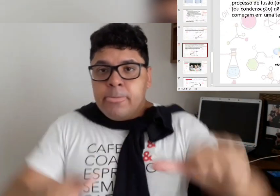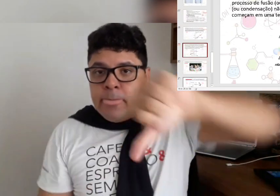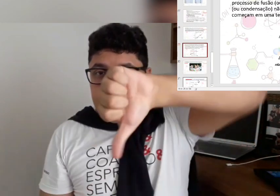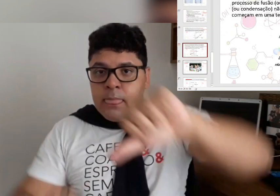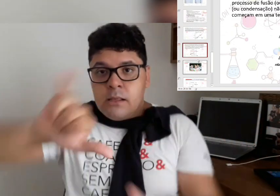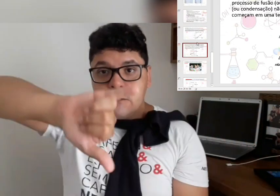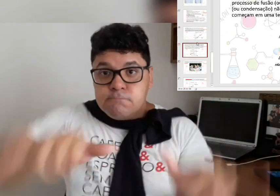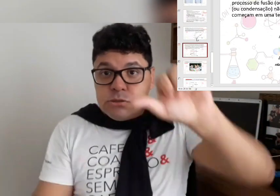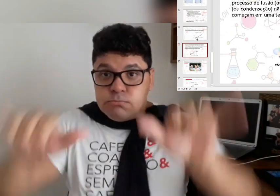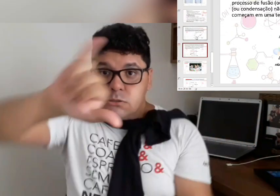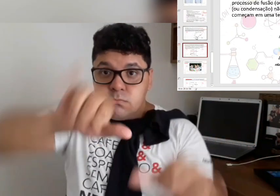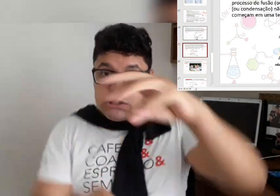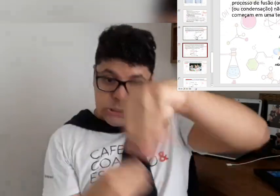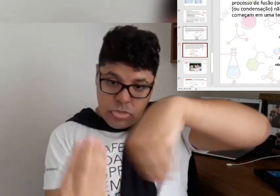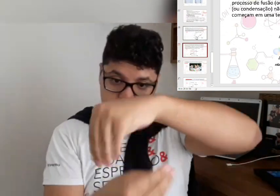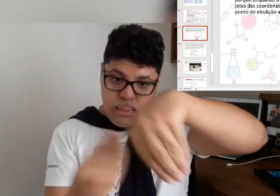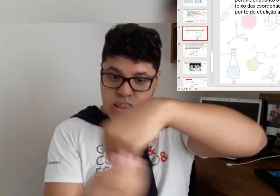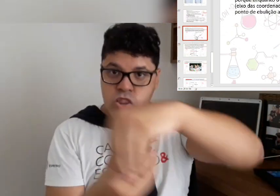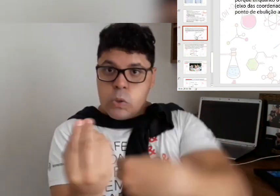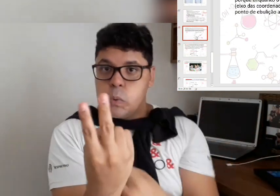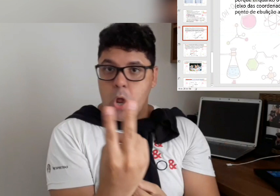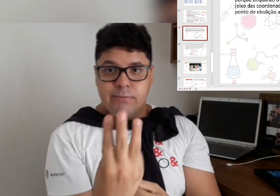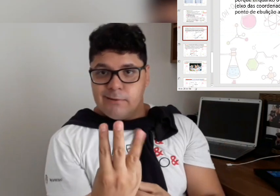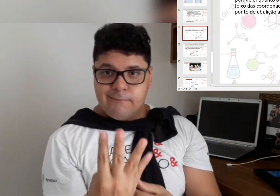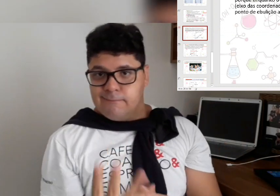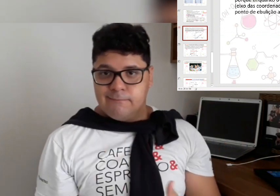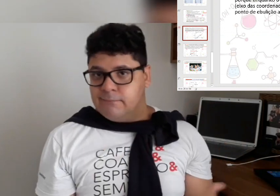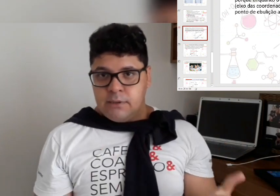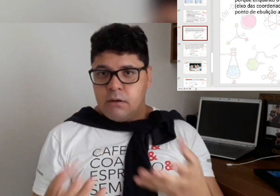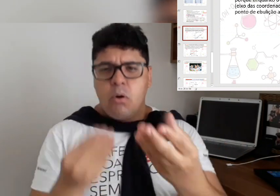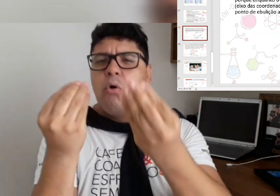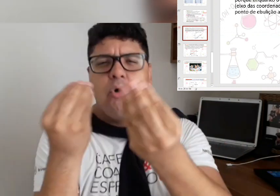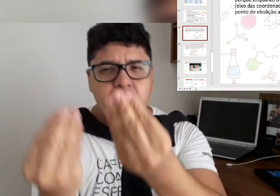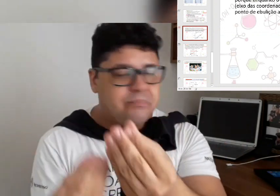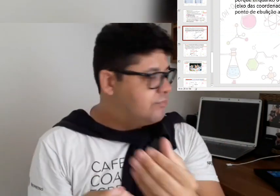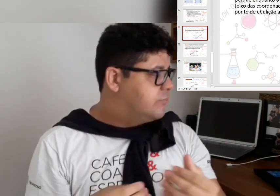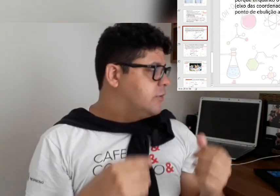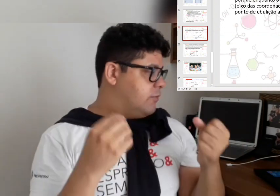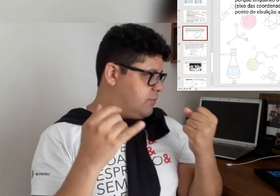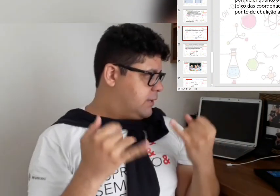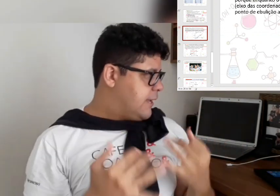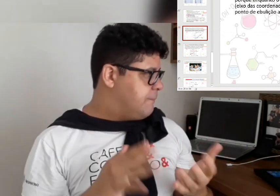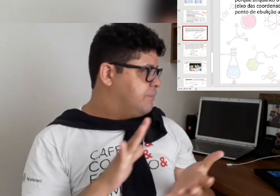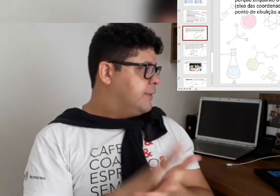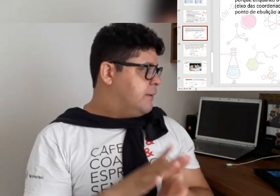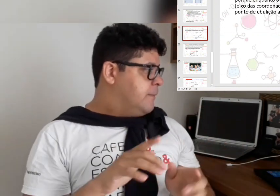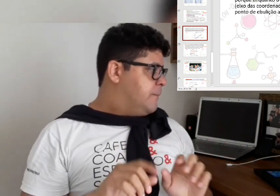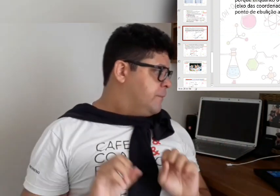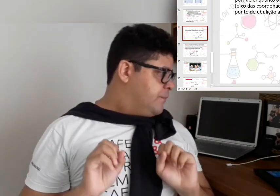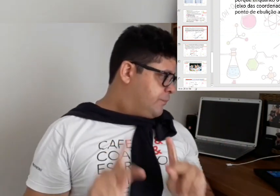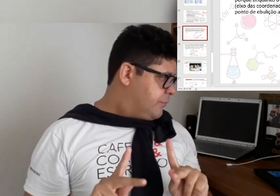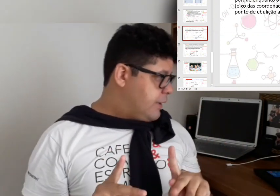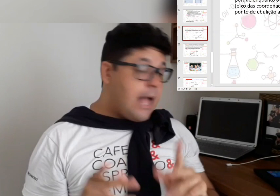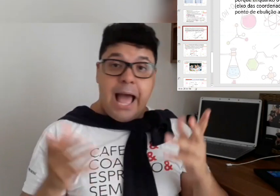Bom, isso a gente falou, ó, para substâncias. Então, o gráfico da substância sempre vai ter essa carinha que